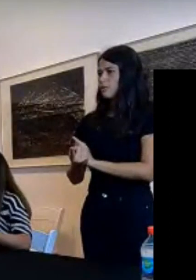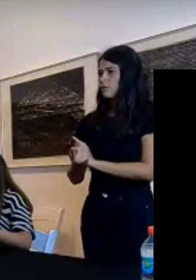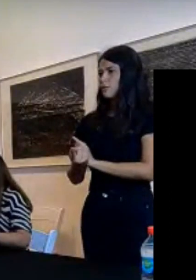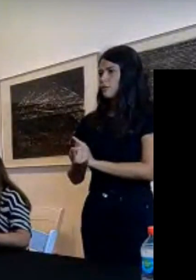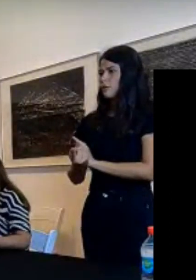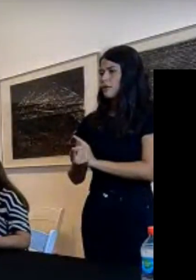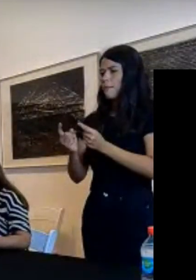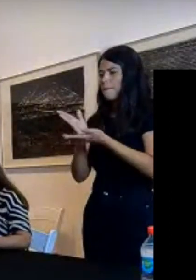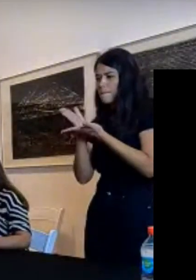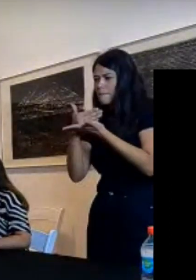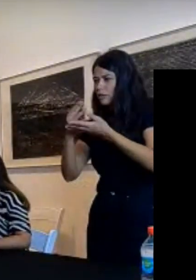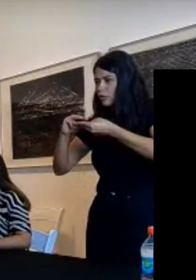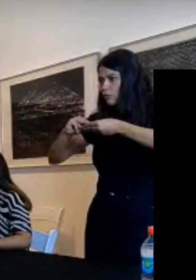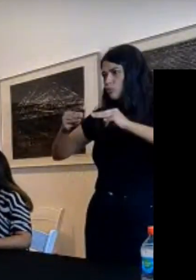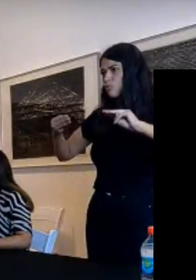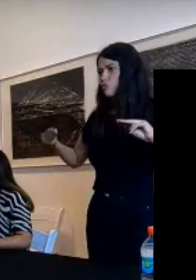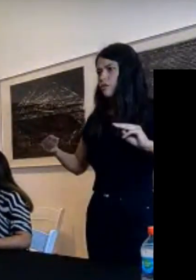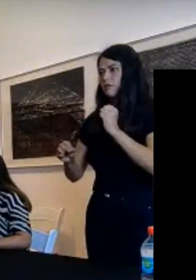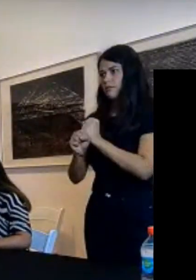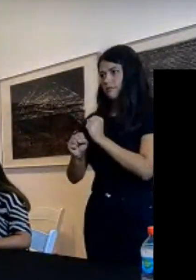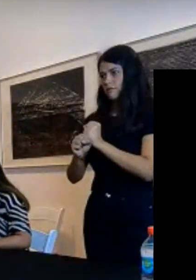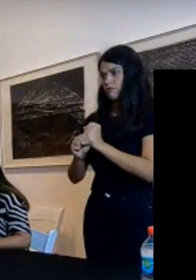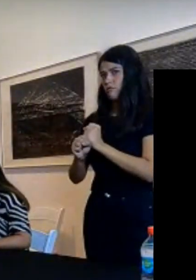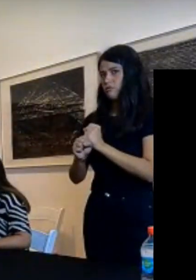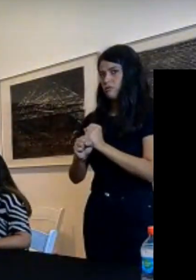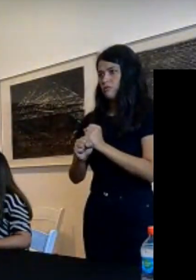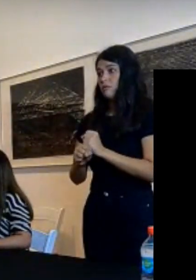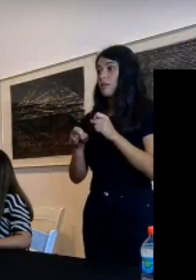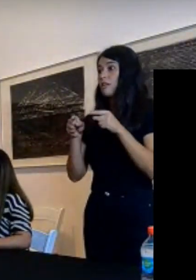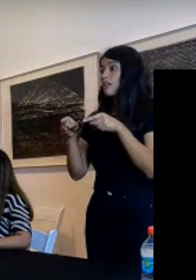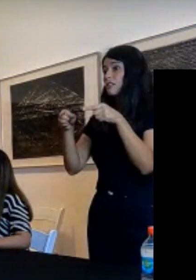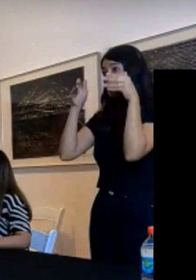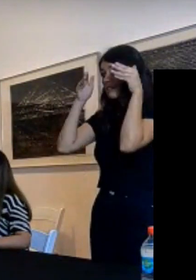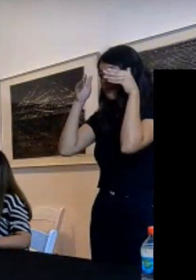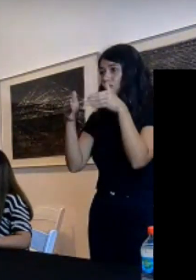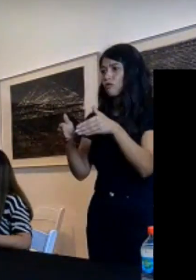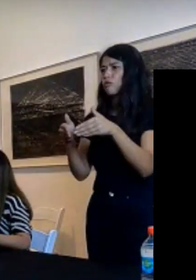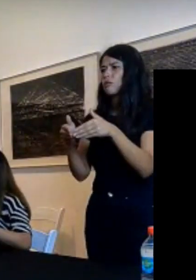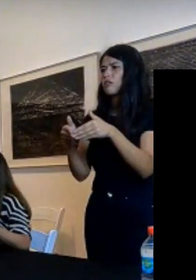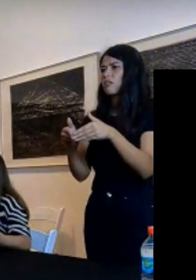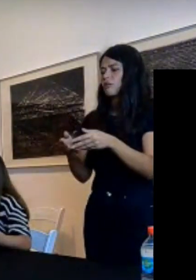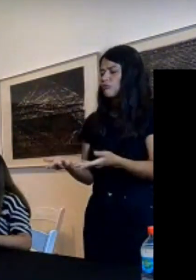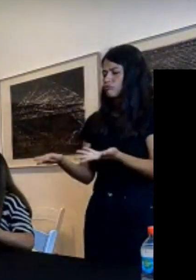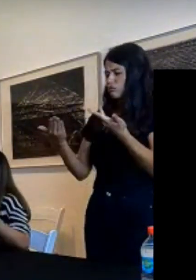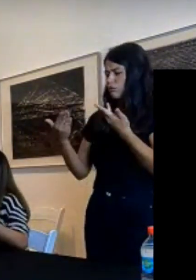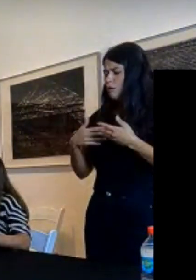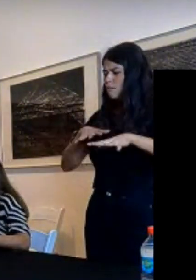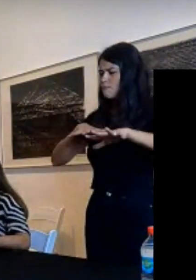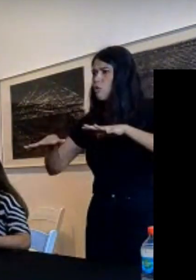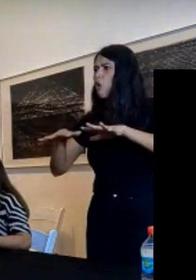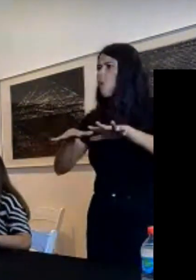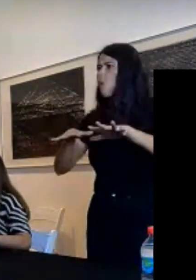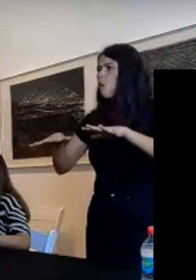de metodologías de trabajo. Y ese enfoque nos permitió poder movilizar,